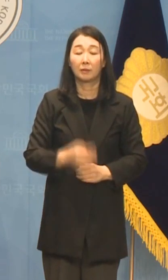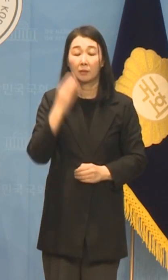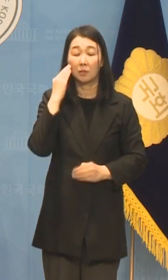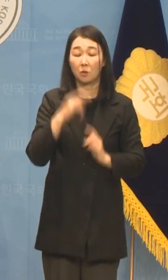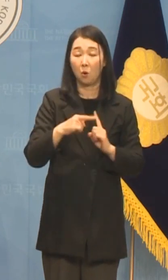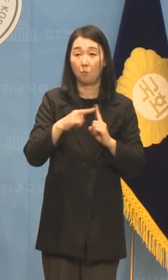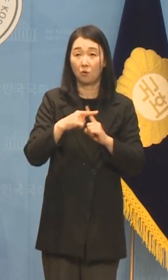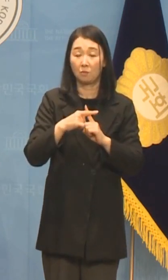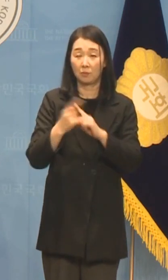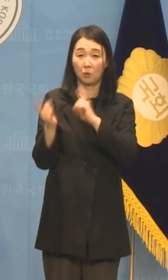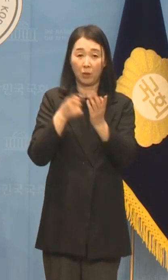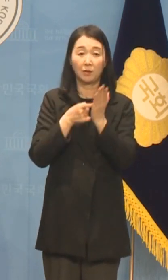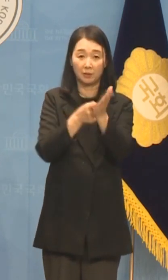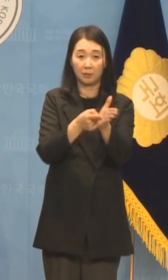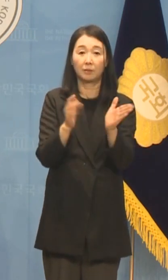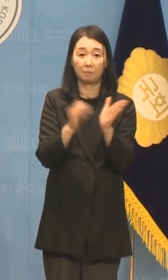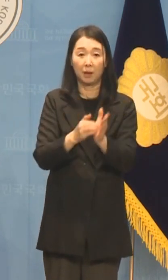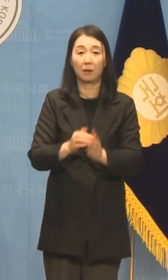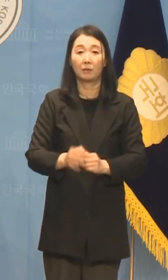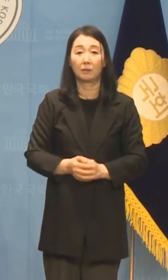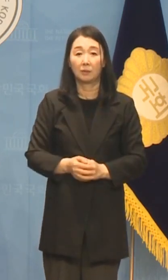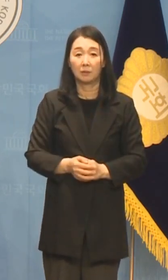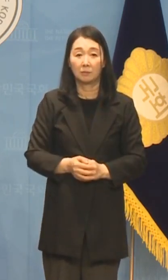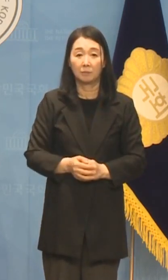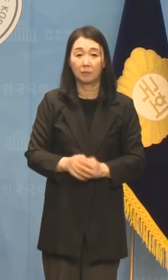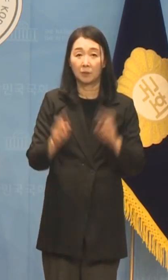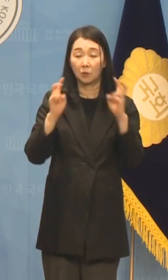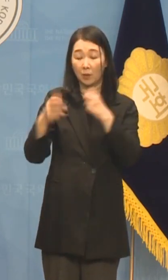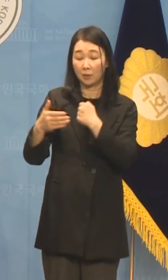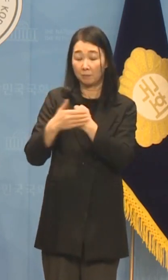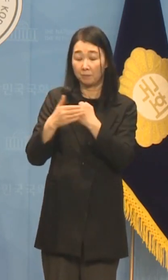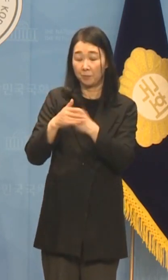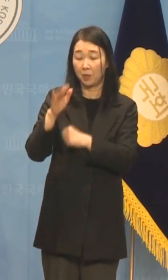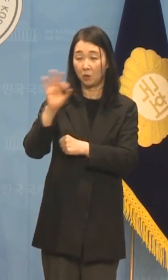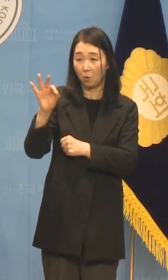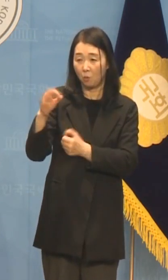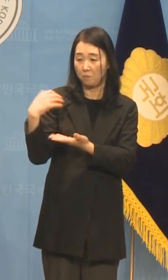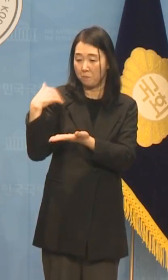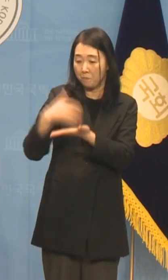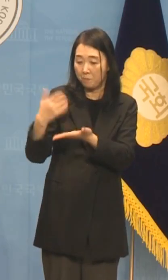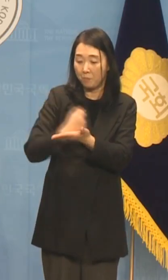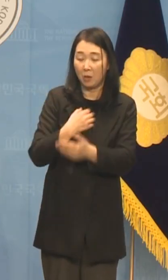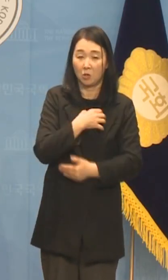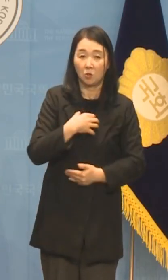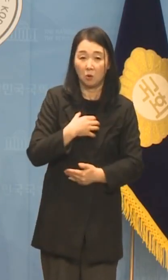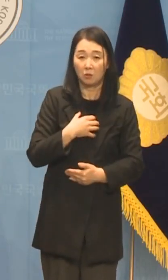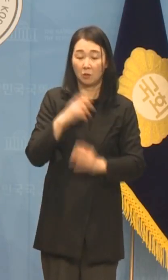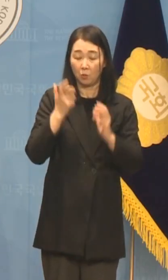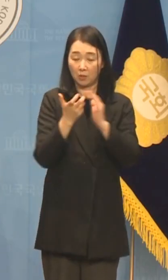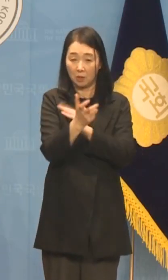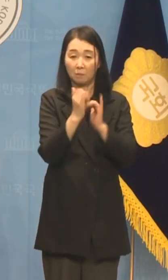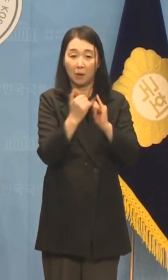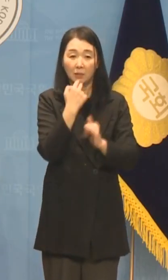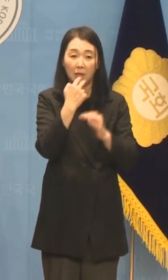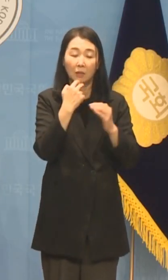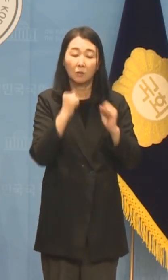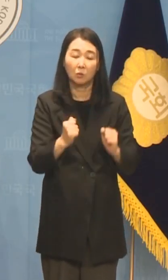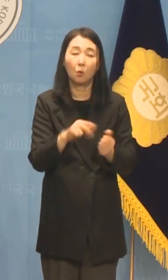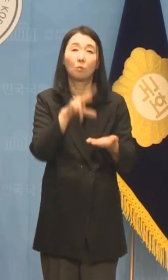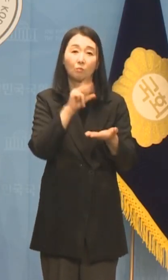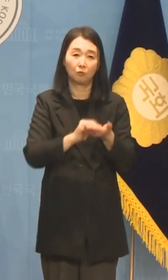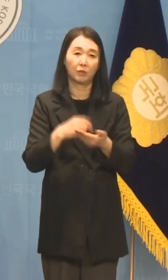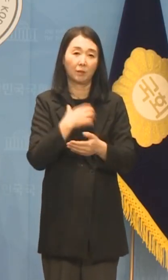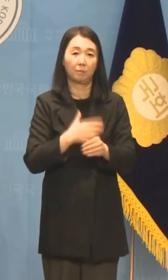홈플러스가 회생 신청을 했습니다. 협력업체는 자금 회수를 우려하고 입점업체는 생존을